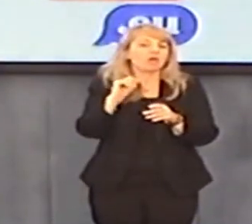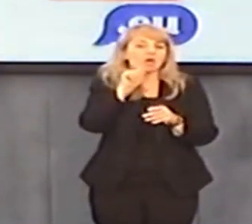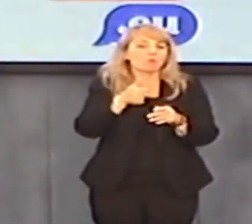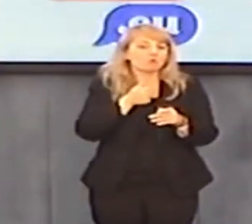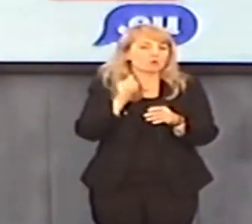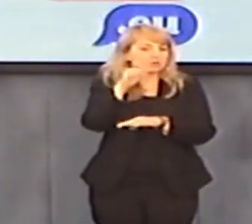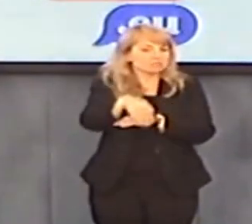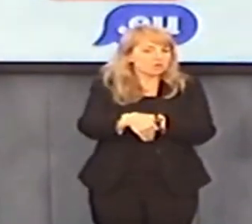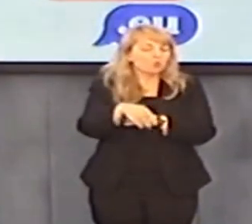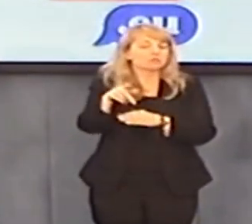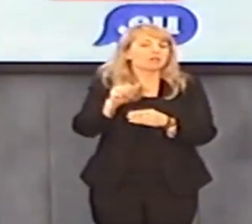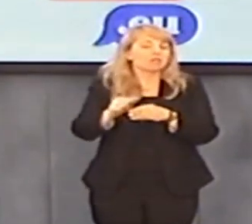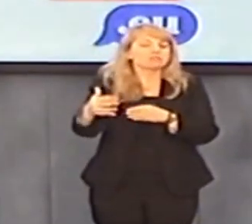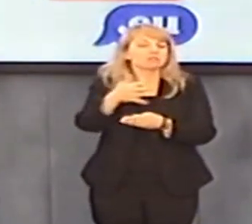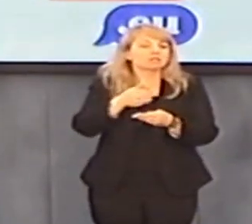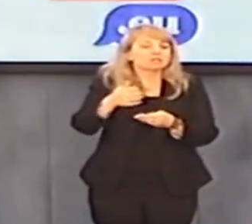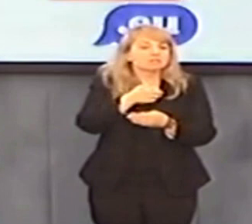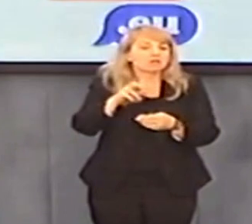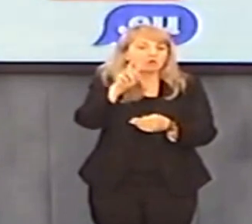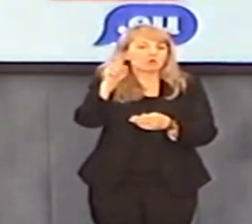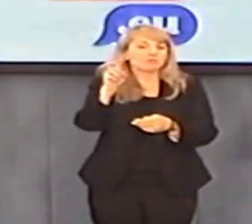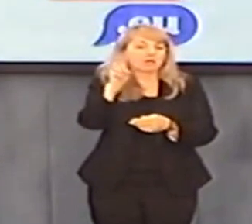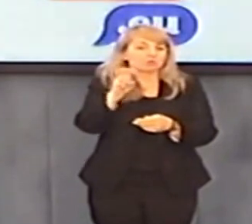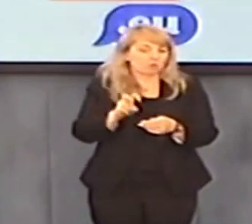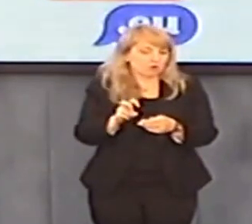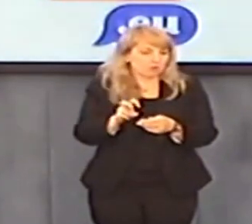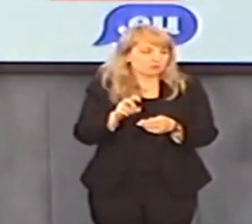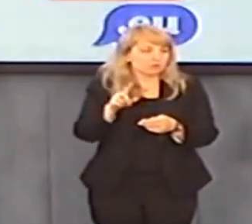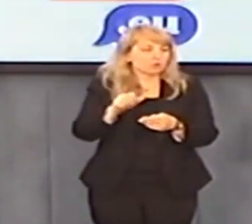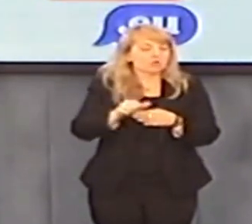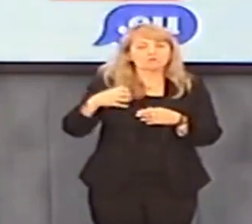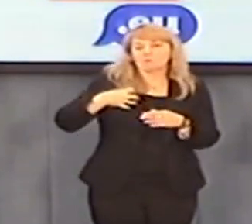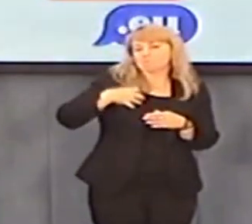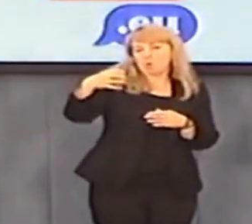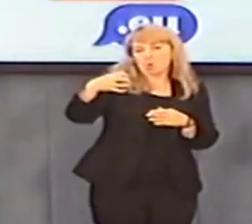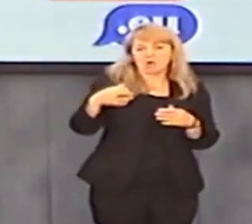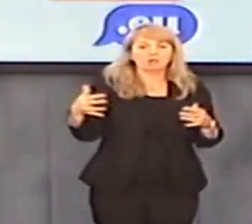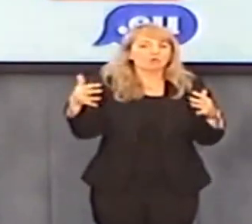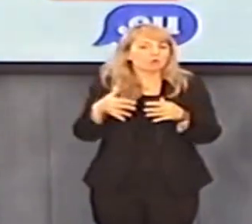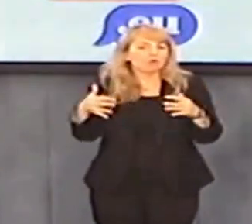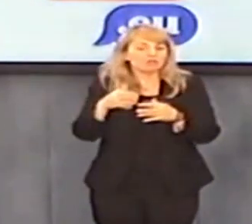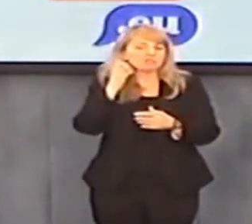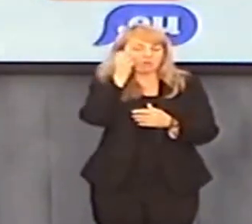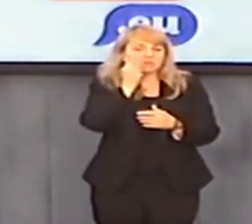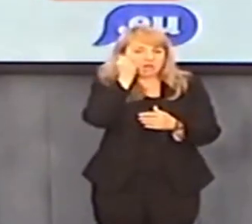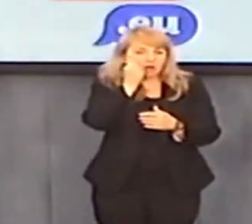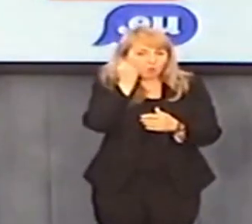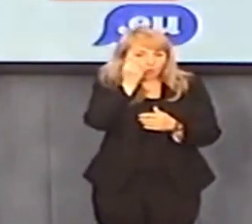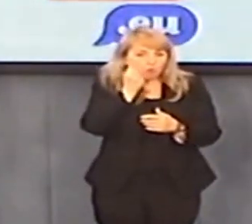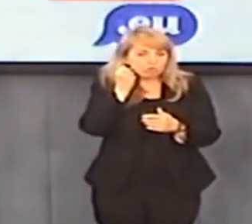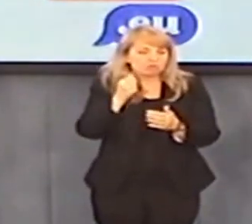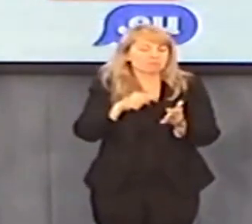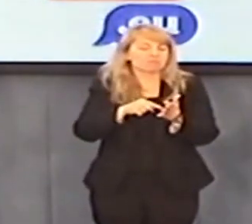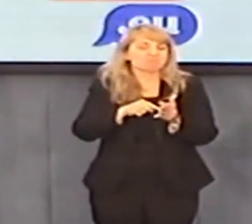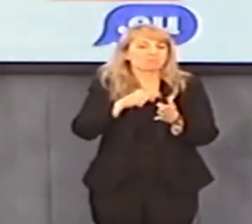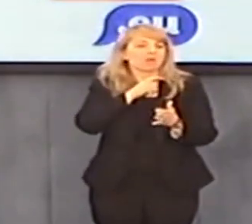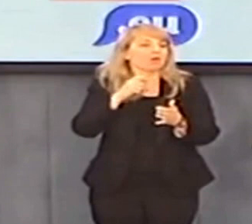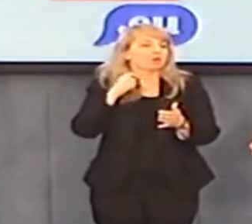parafiach dewizowych. Jest to jedno z najbogatszych polskich towarzystw zakonnych. Ksiądz B., Paweł